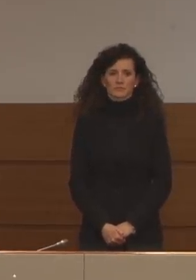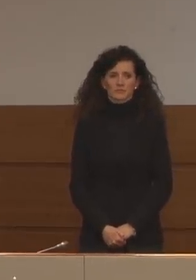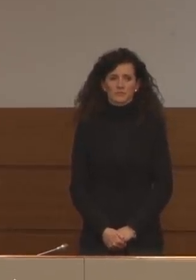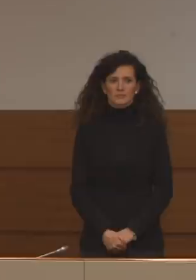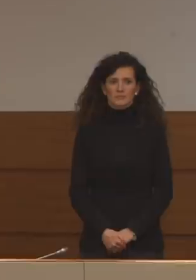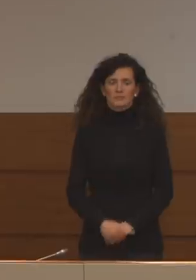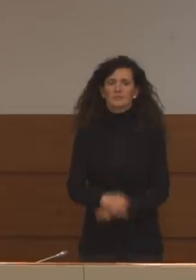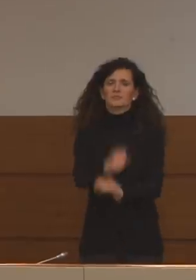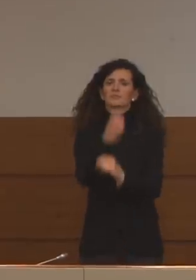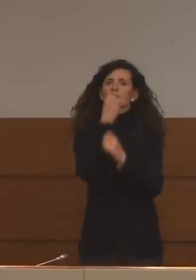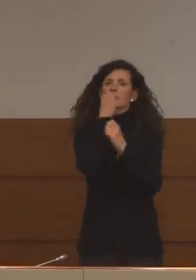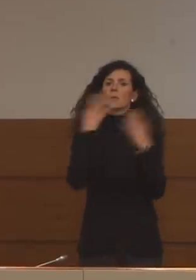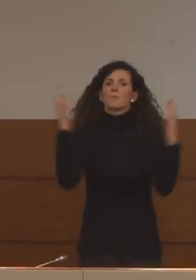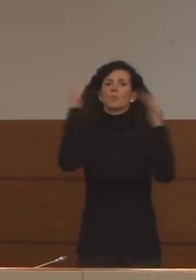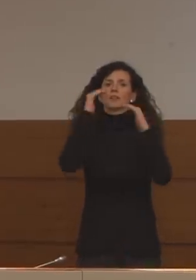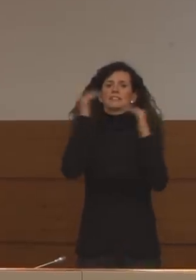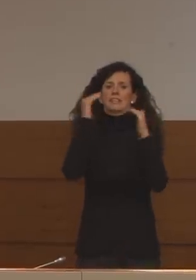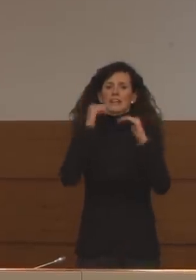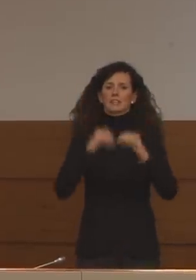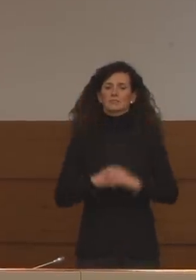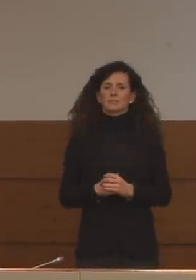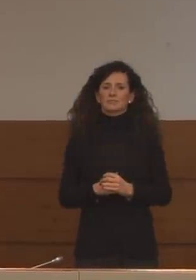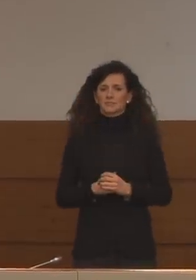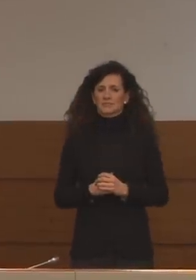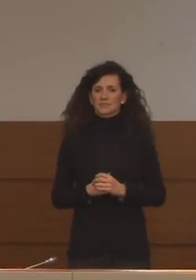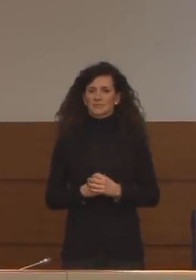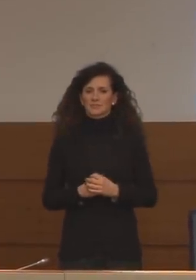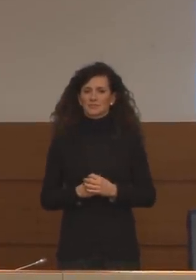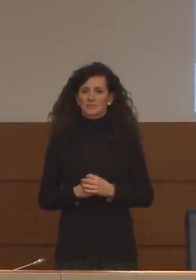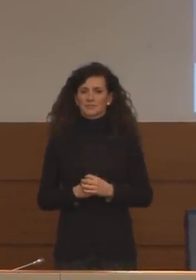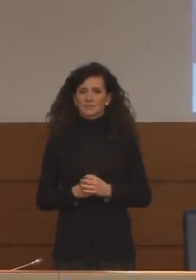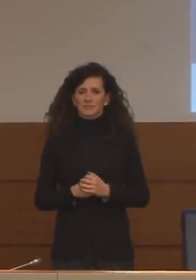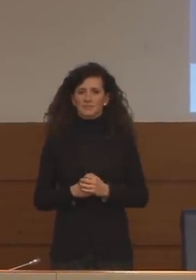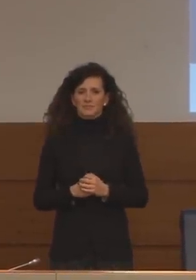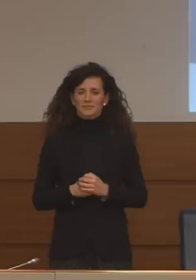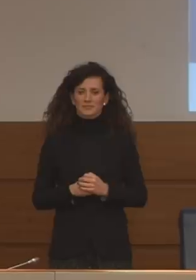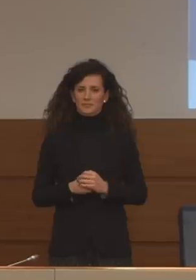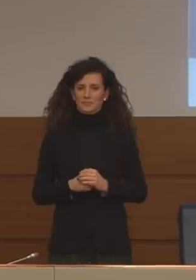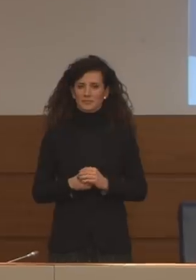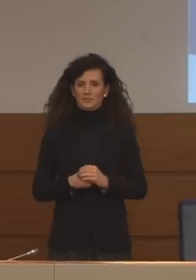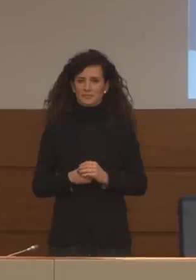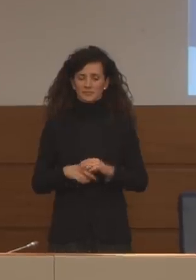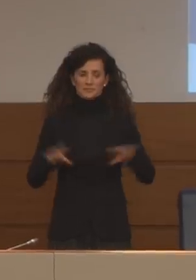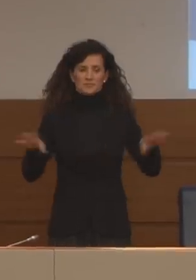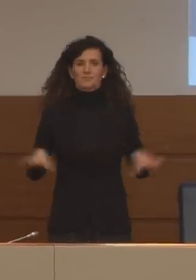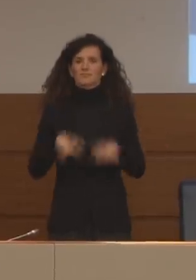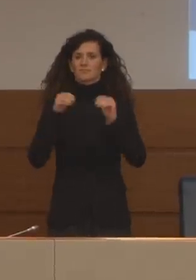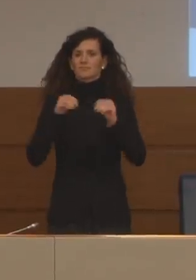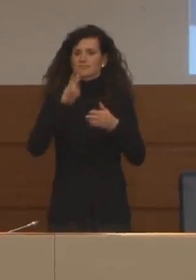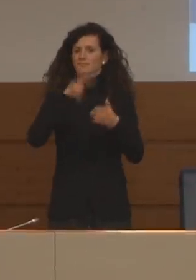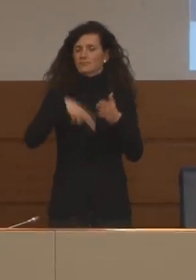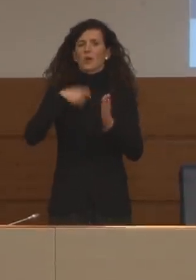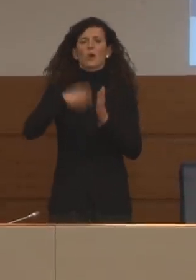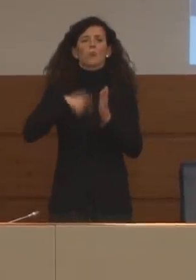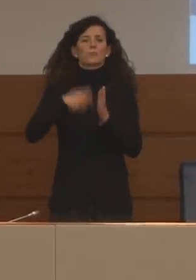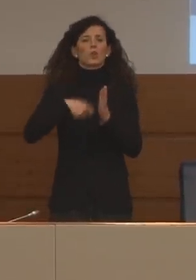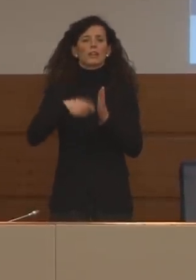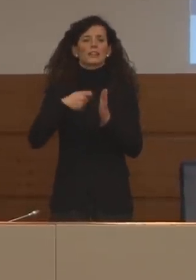buonasera diamo lettura del bollettino quotidiano